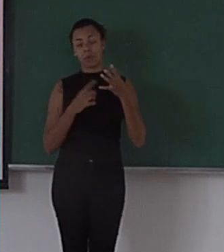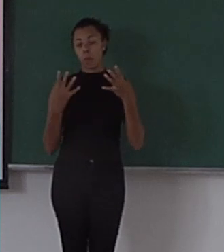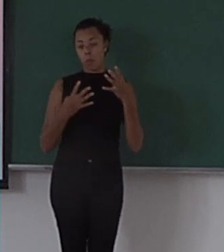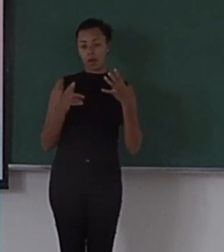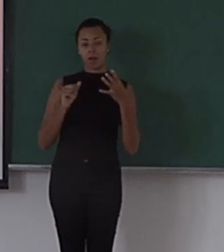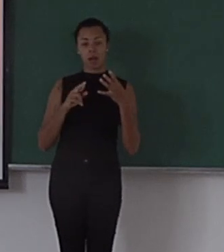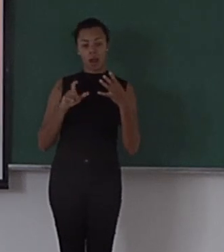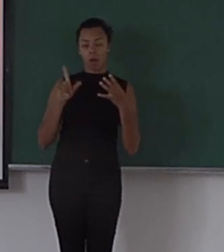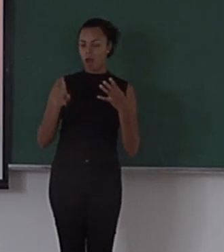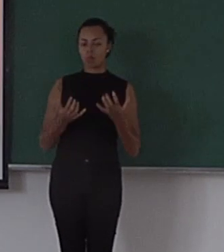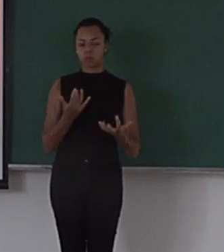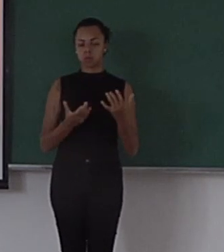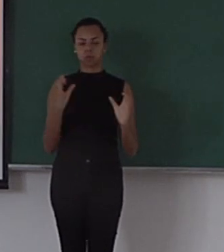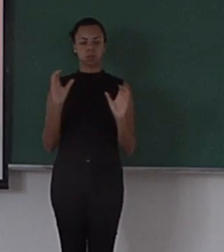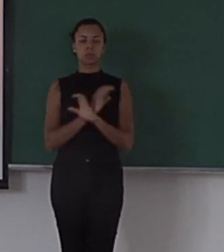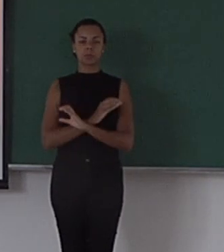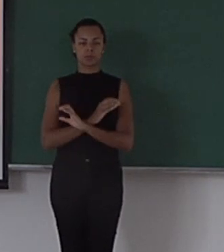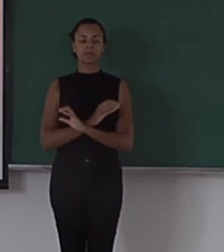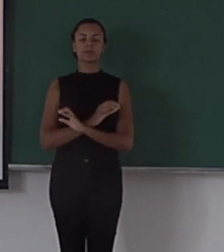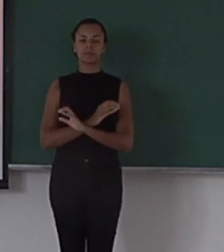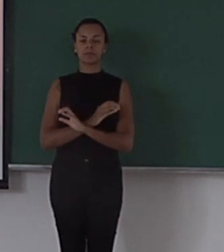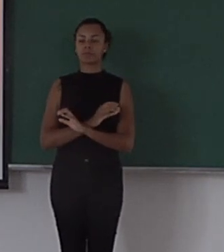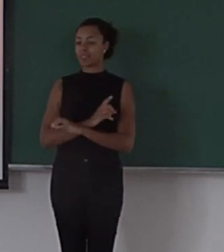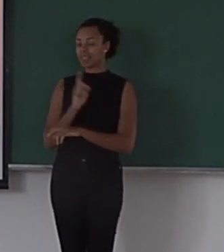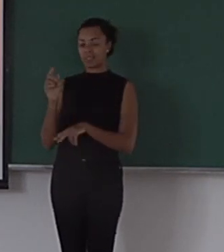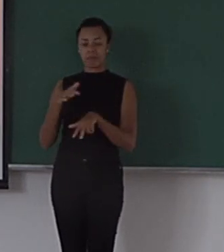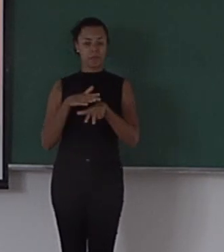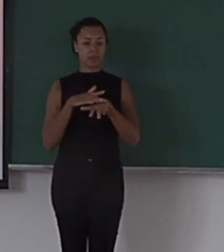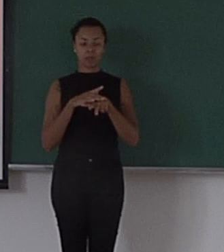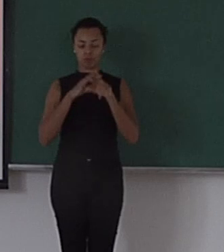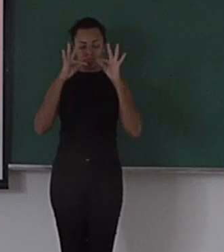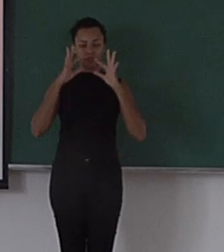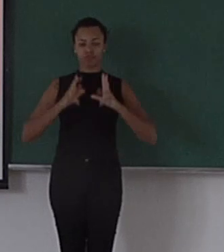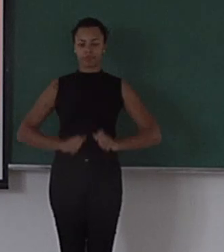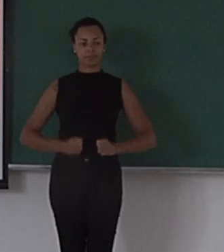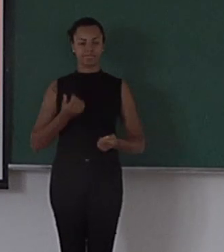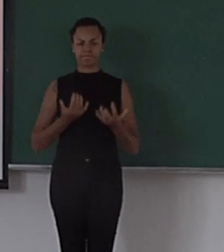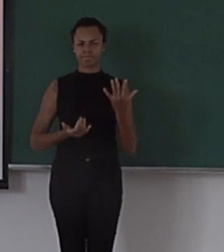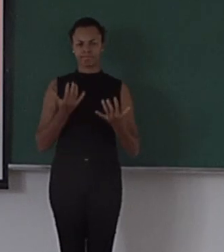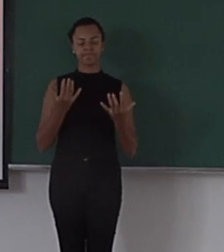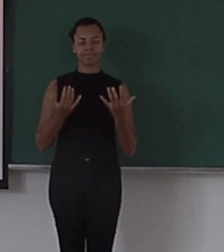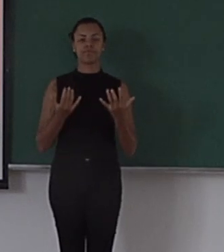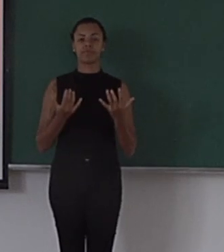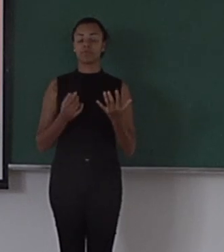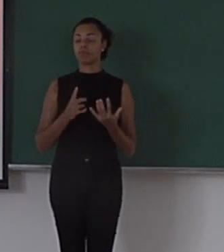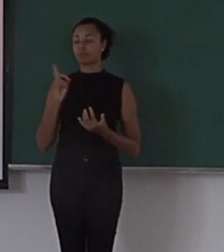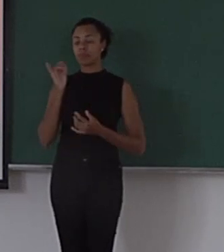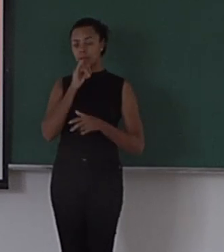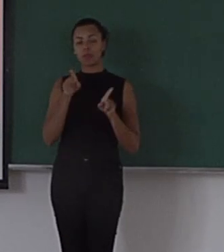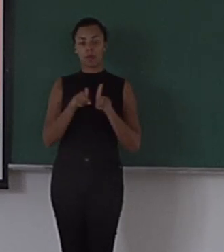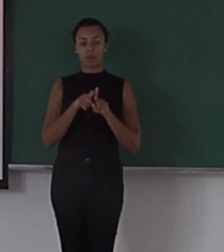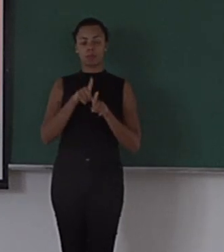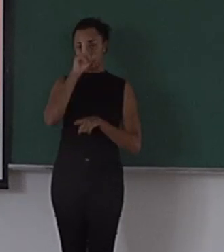que é a carbonização. Tá? Essa paciente está totalmente carbonizada. Esse foi um caso também do hospital